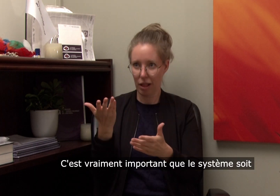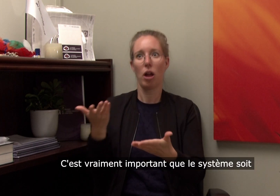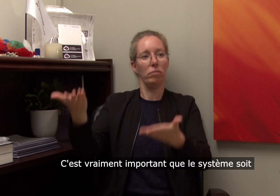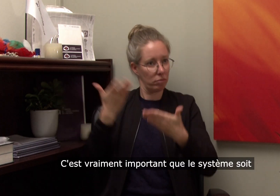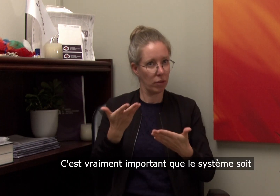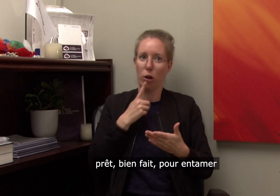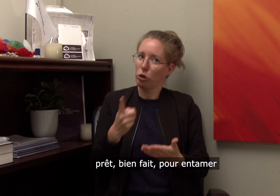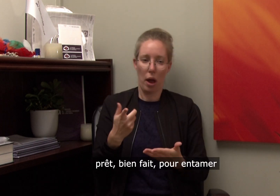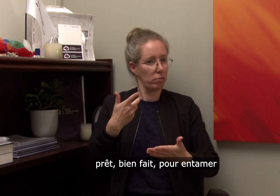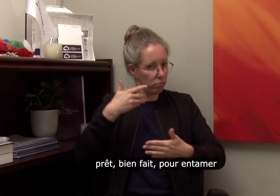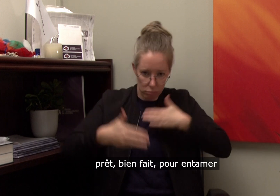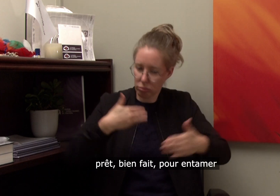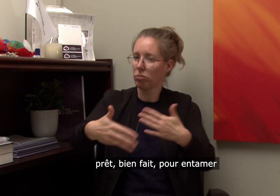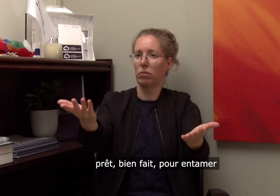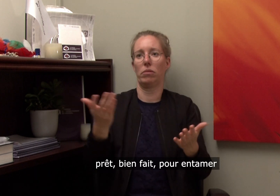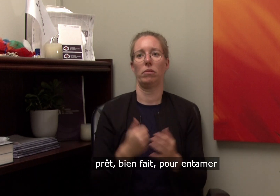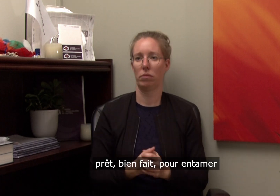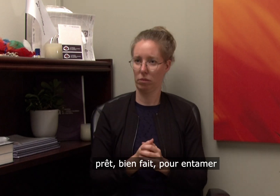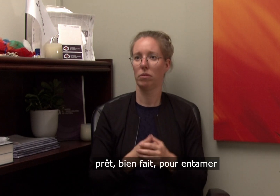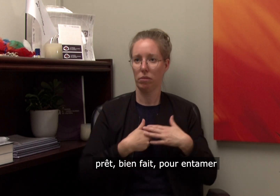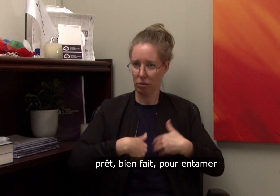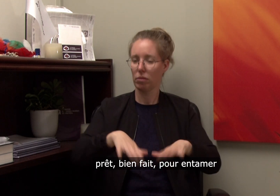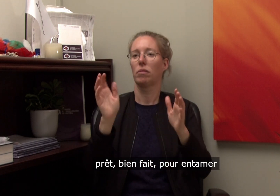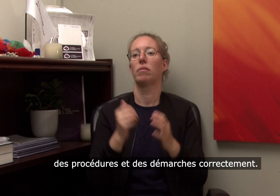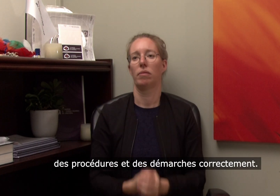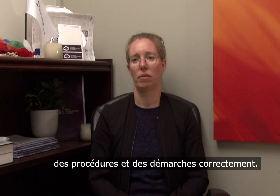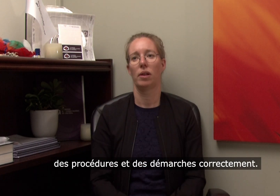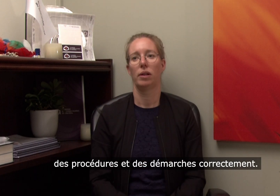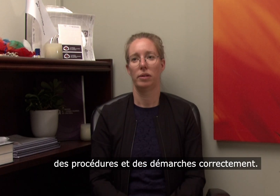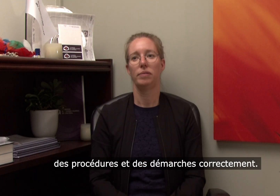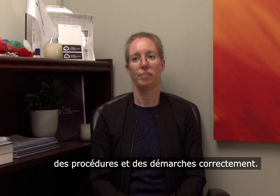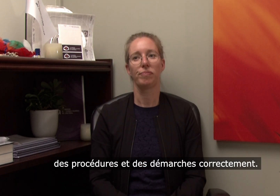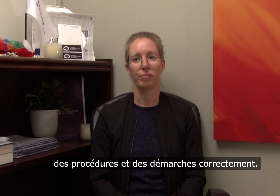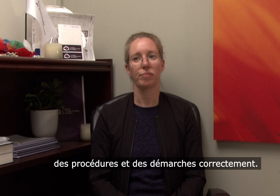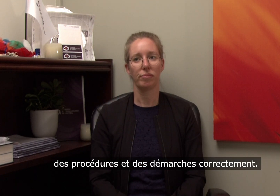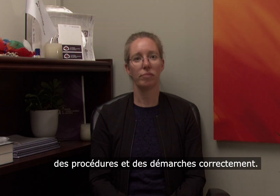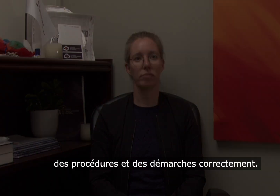soit prêt, bien fait pour entamer des procédures et des démarches correctement.